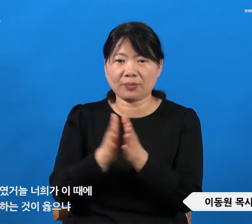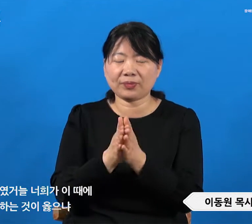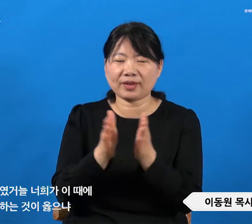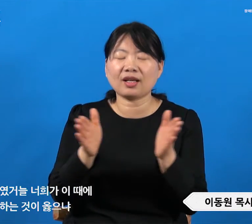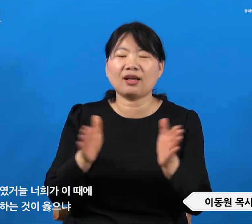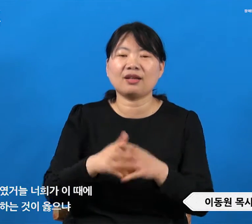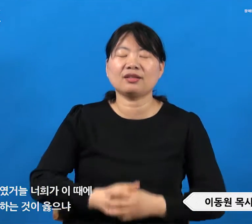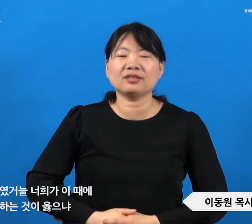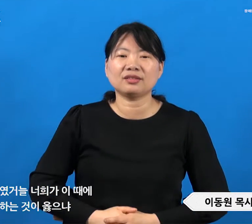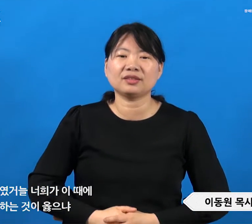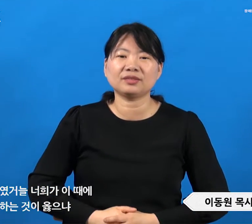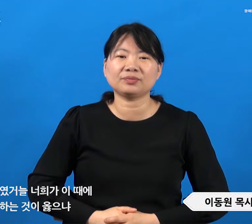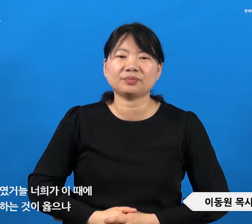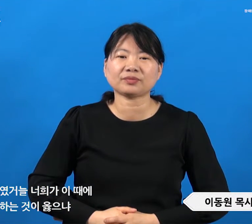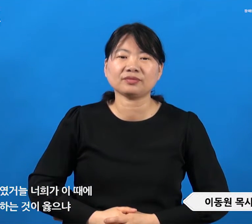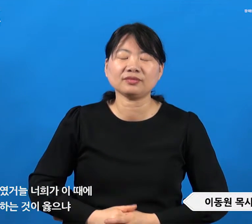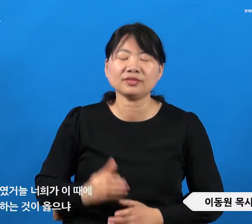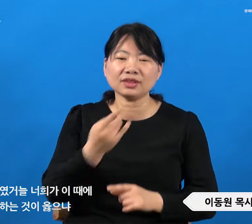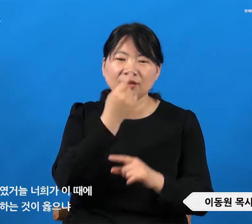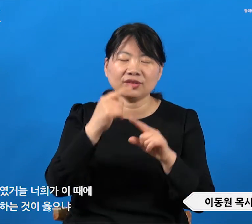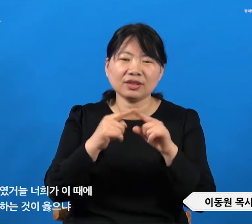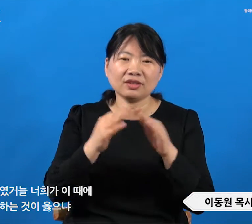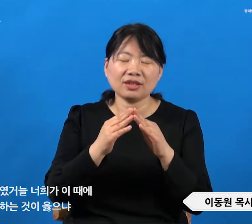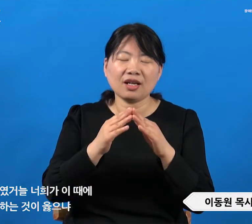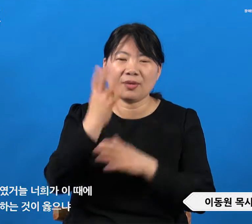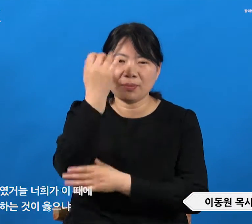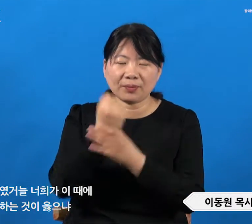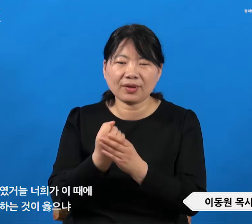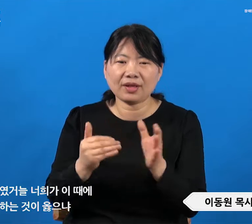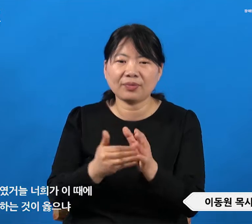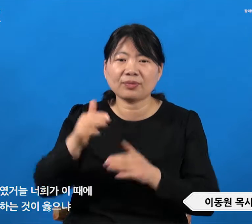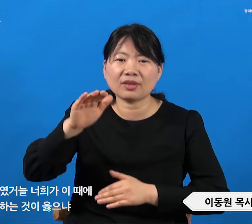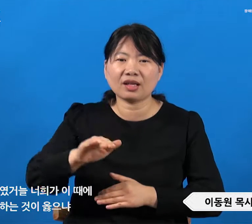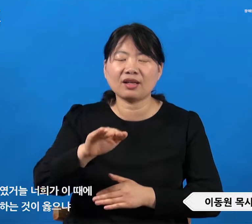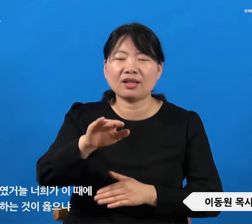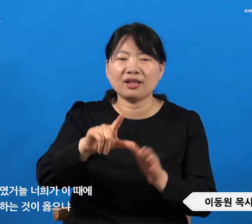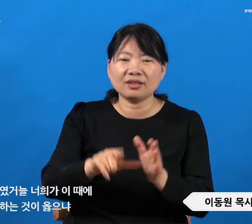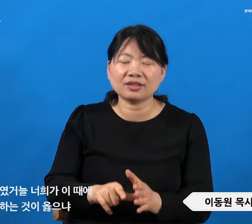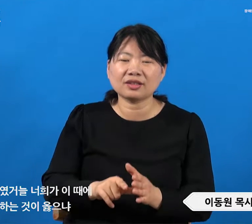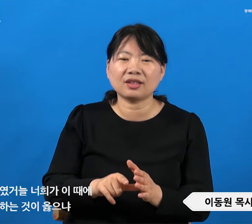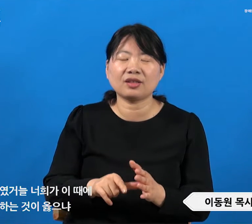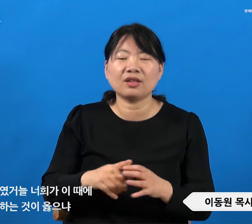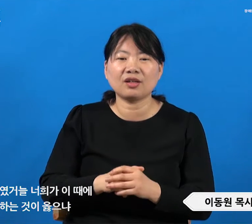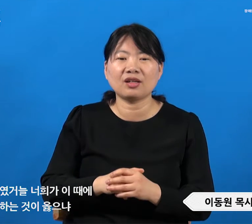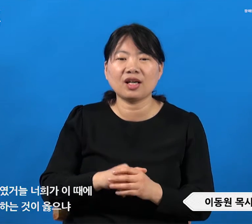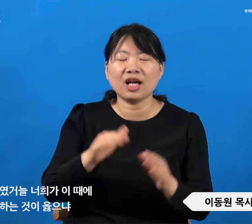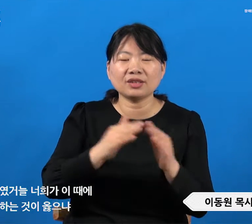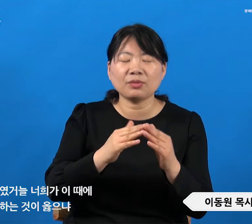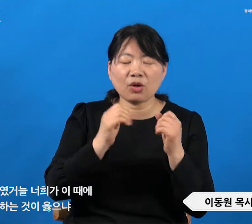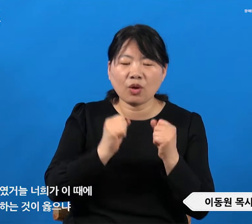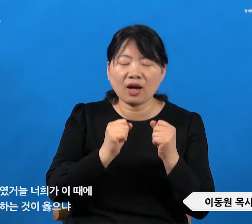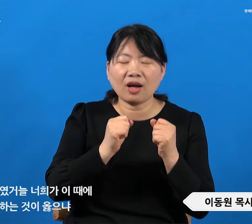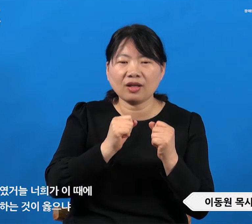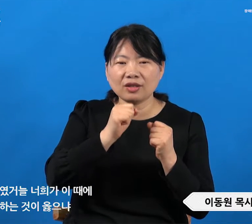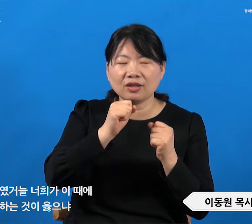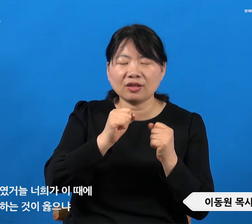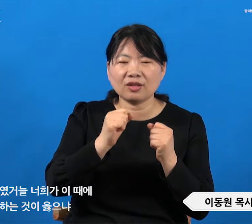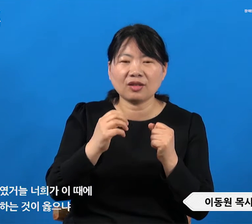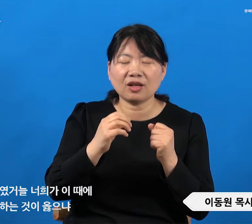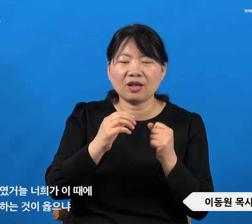읽겠습니다. 시작. 이 성전이 황폐하였거늘 너희가 이때에 판벽한 집에 거주하는 것이